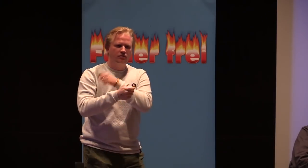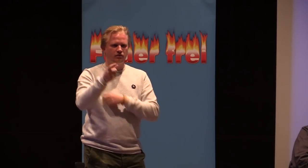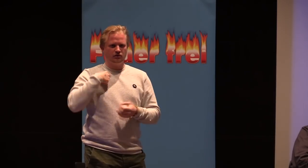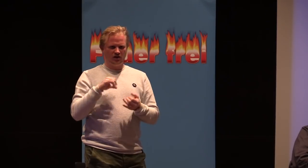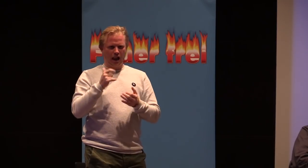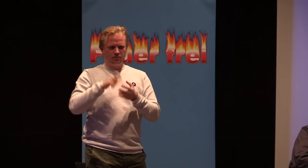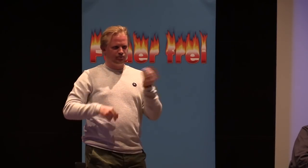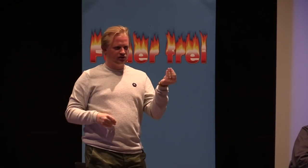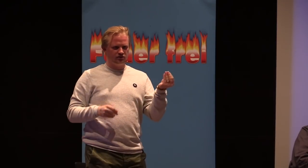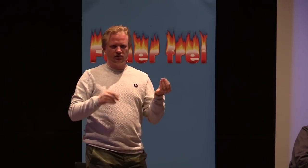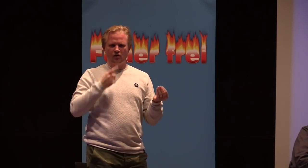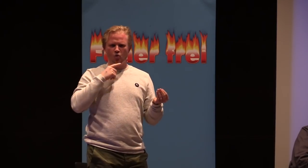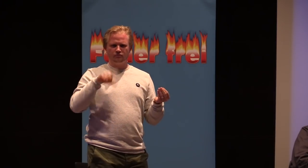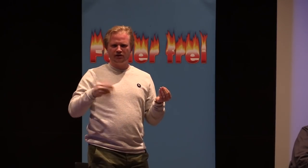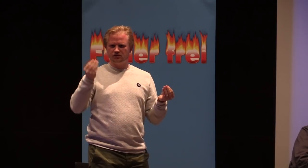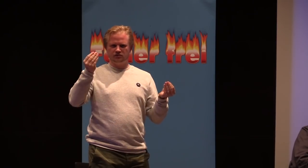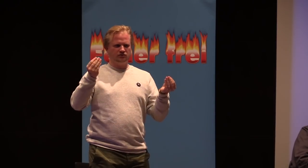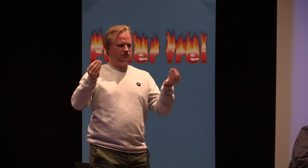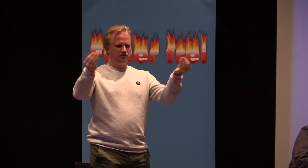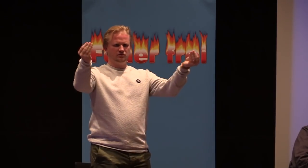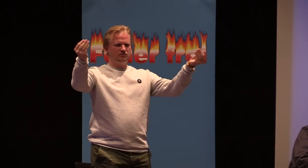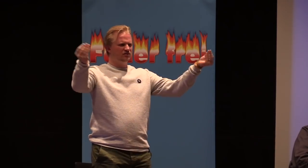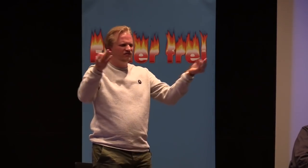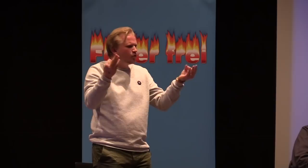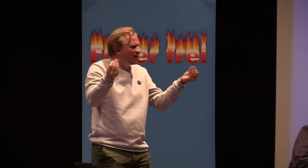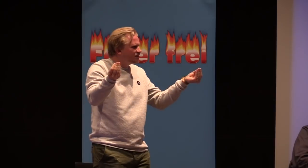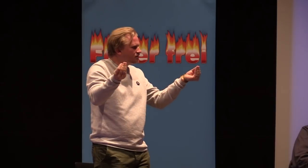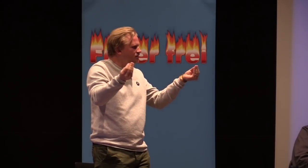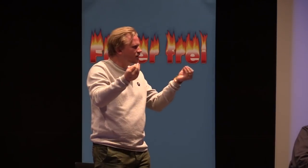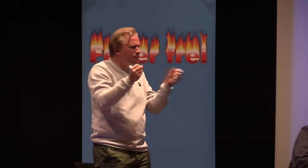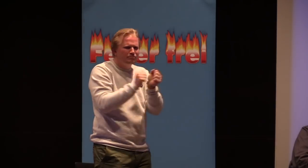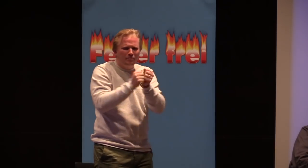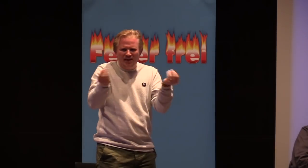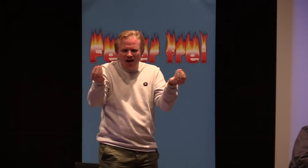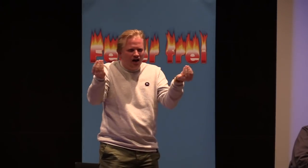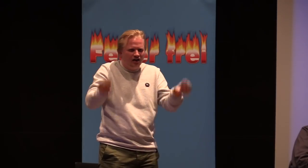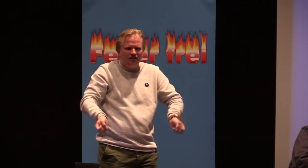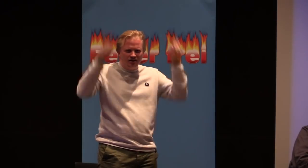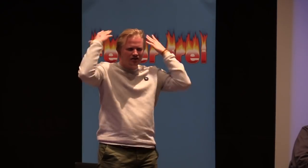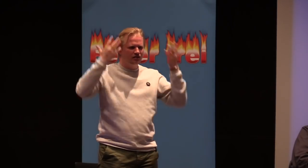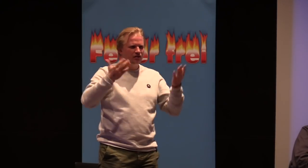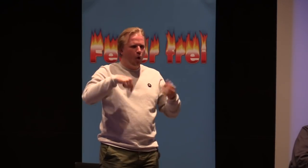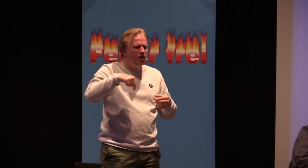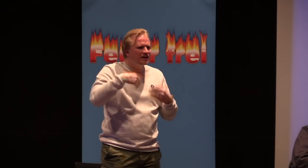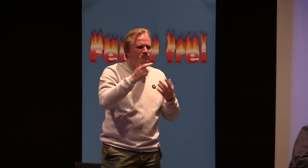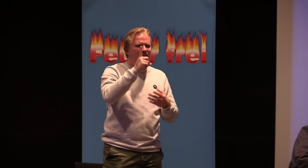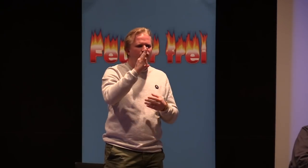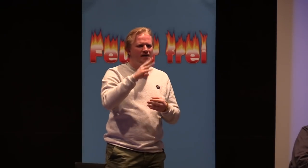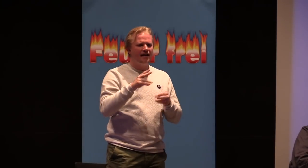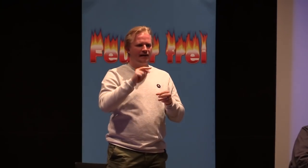Dann ja, auch die ganzen Verfahren. Es gibt ja im Fußball einen gelben Pass, es gibt einen roten Pass. Und da frage ich mich doch allen Ernstes, warum immer noch